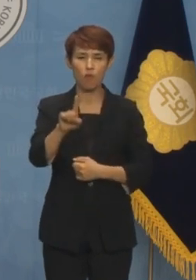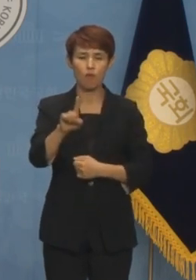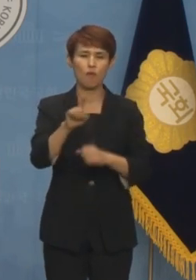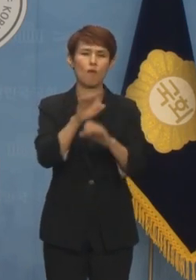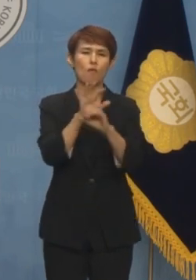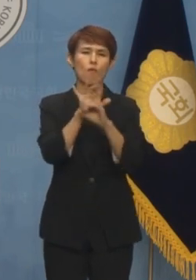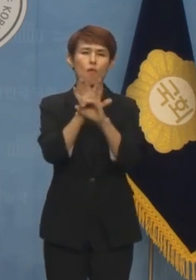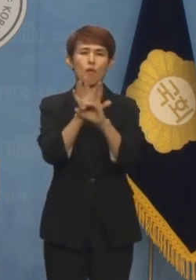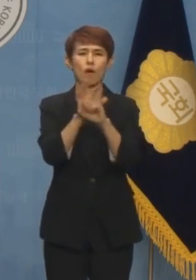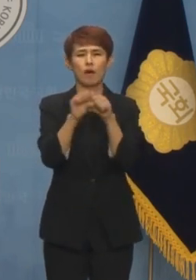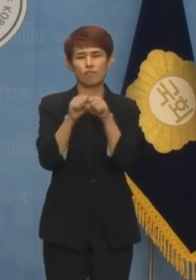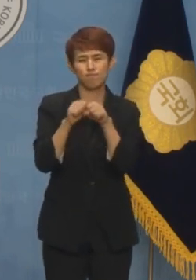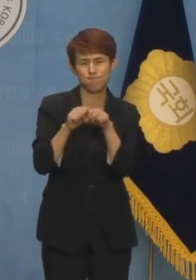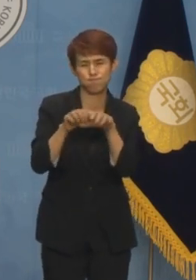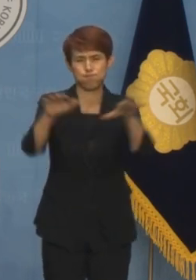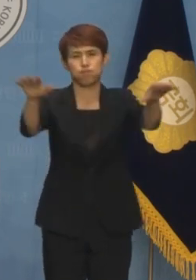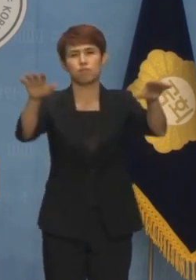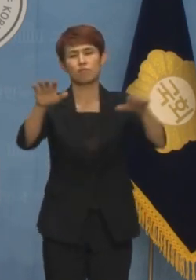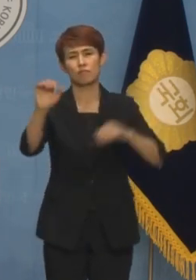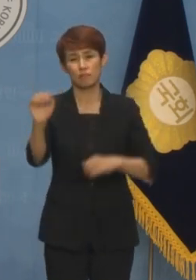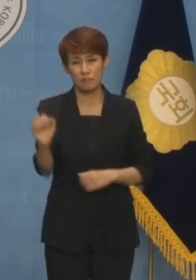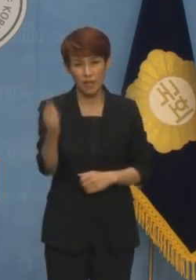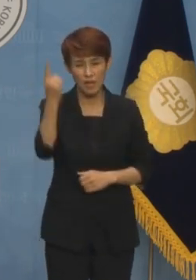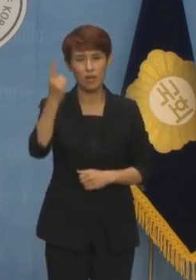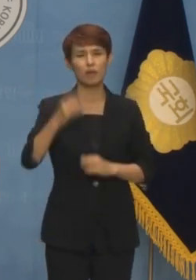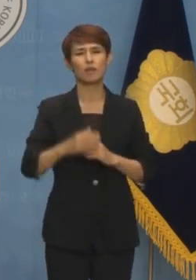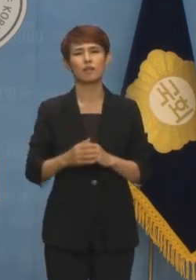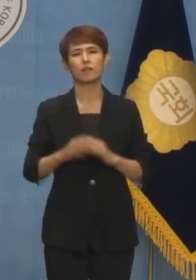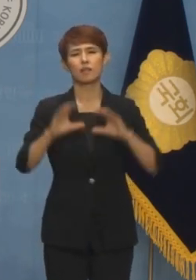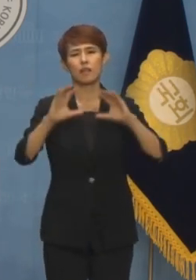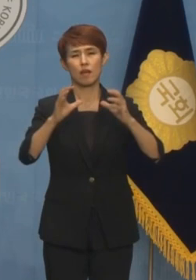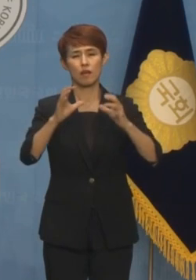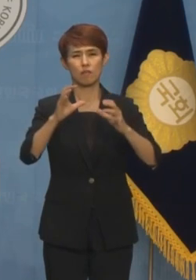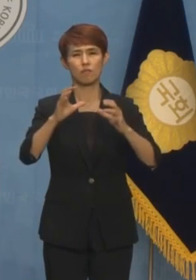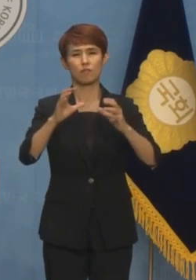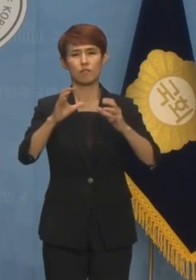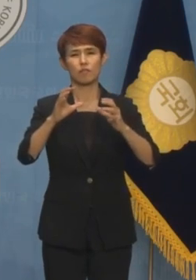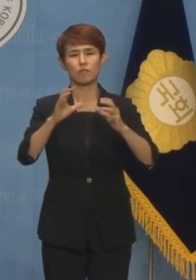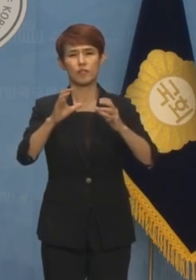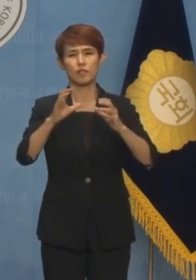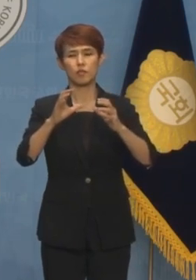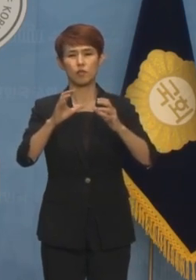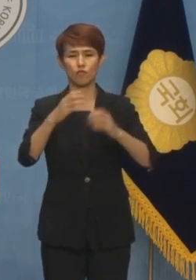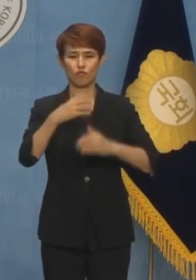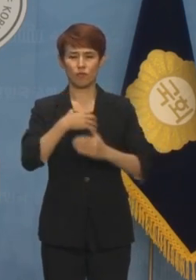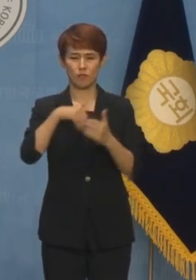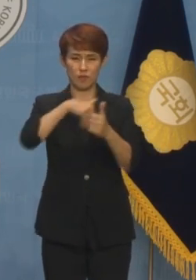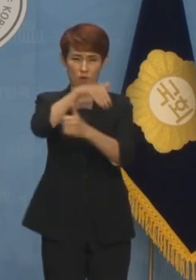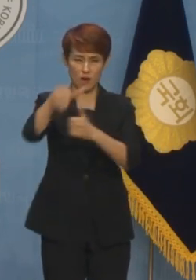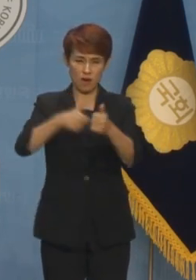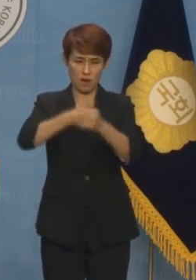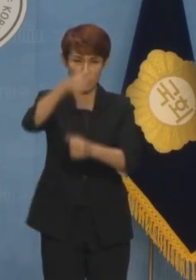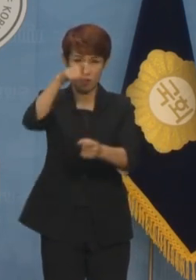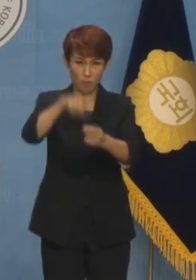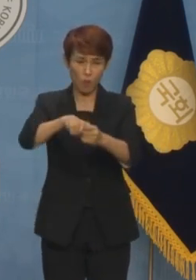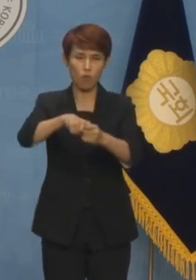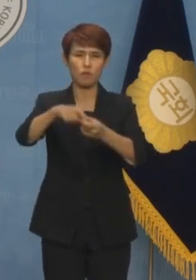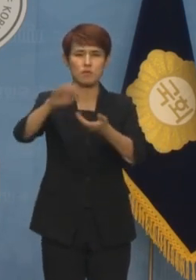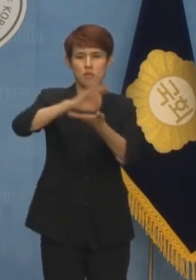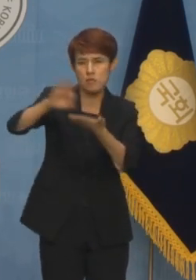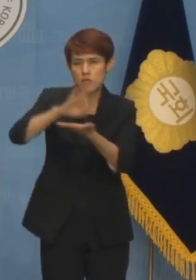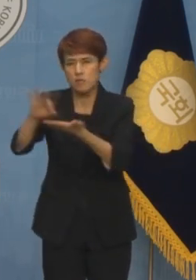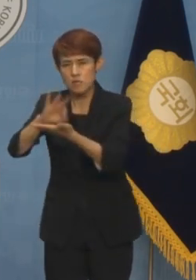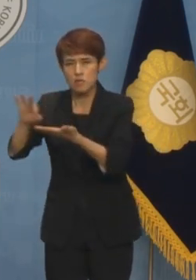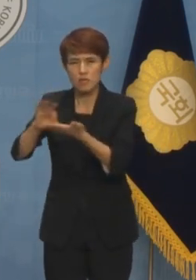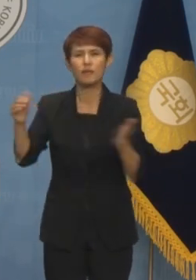코로나 위기 속에서 국난 극복을 위해서 적극적인 재정 정책을 펼친